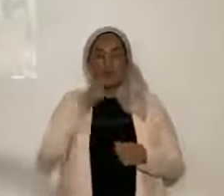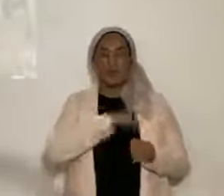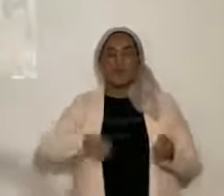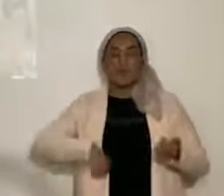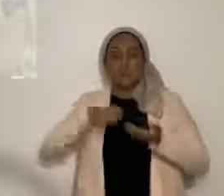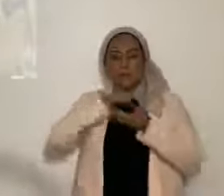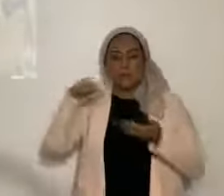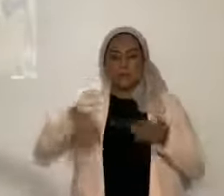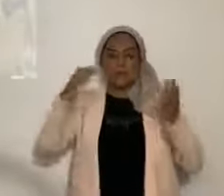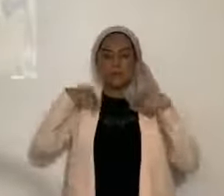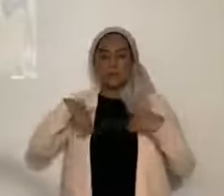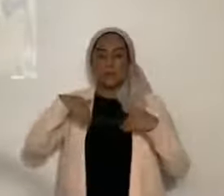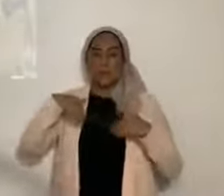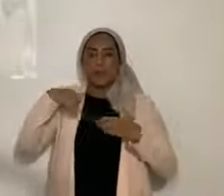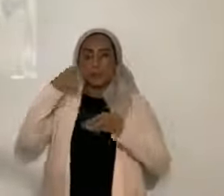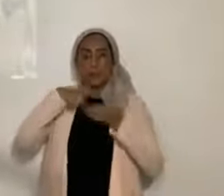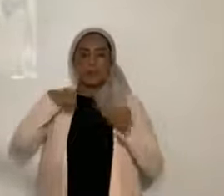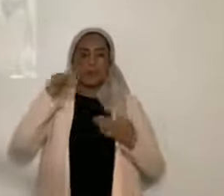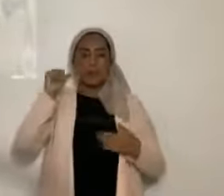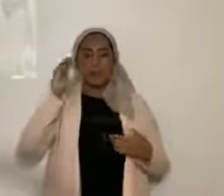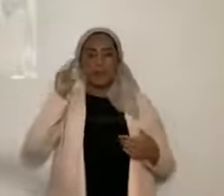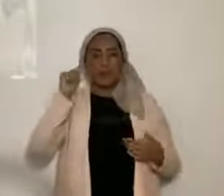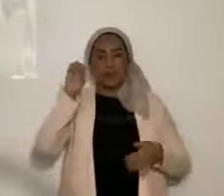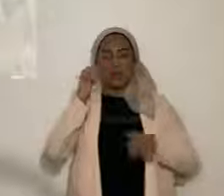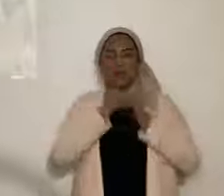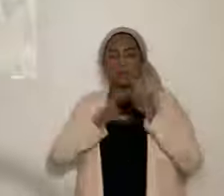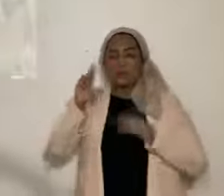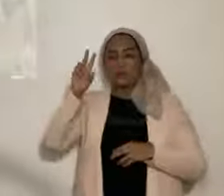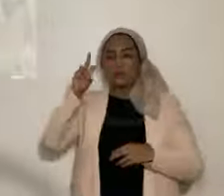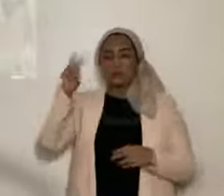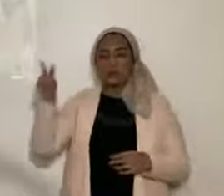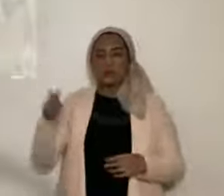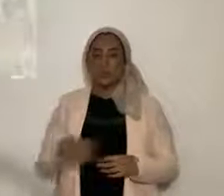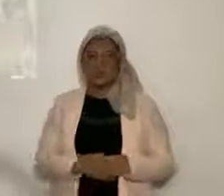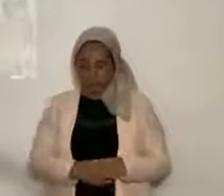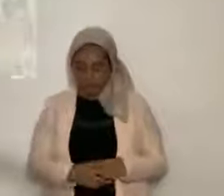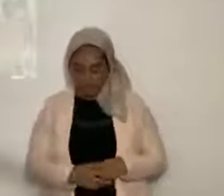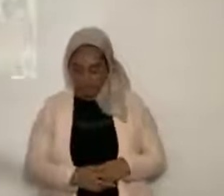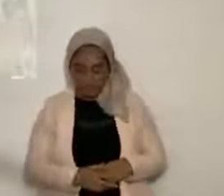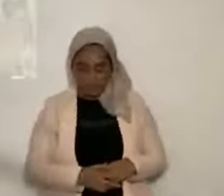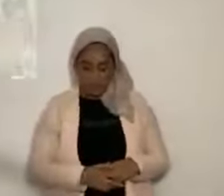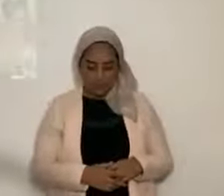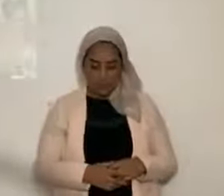reprenda. Ahora vamos ahí en Hechos 22, ya nos está dando también su testimonio.